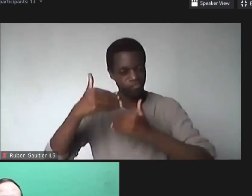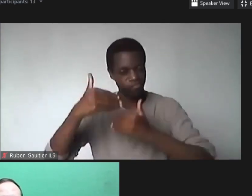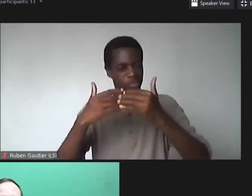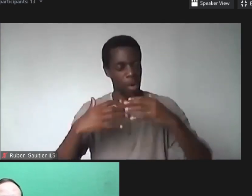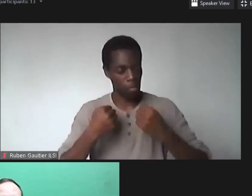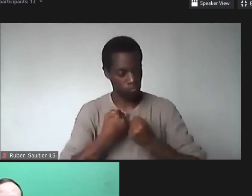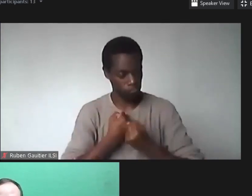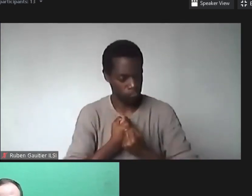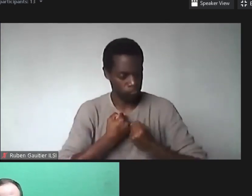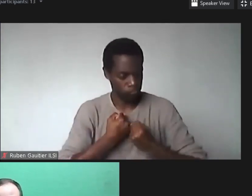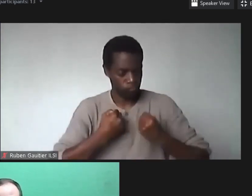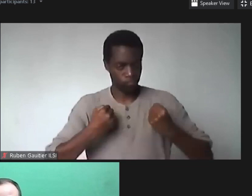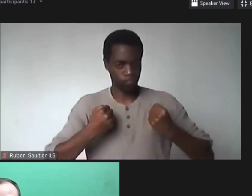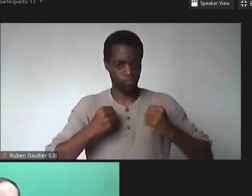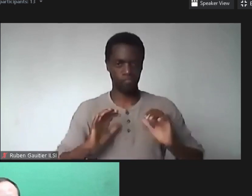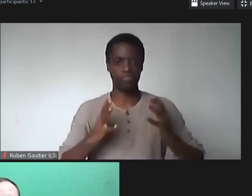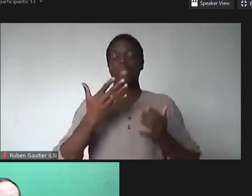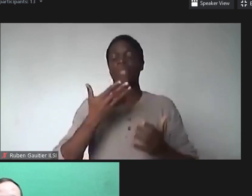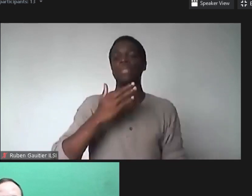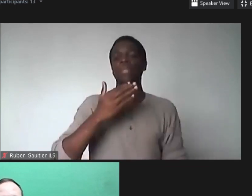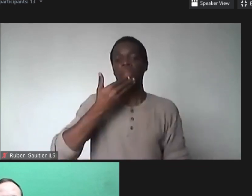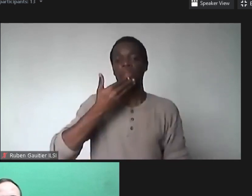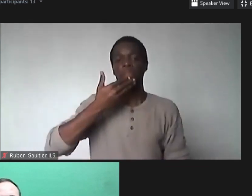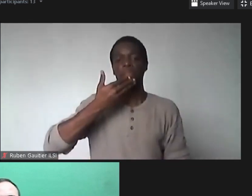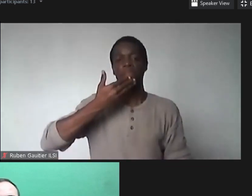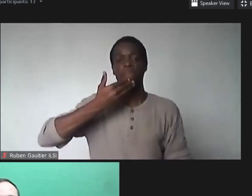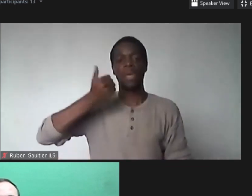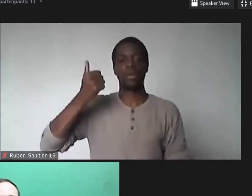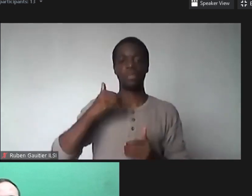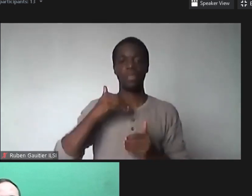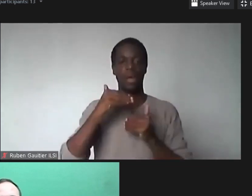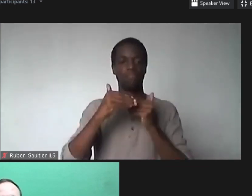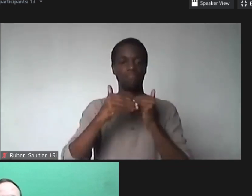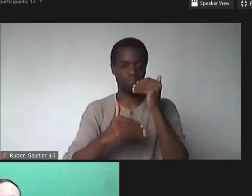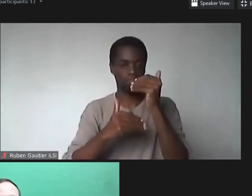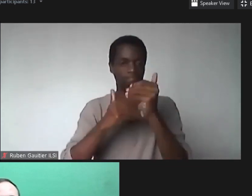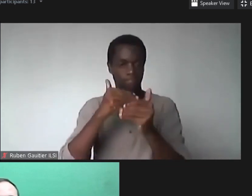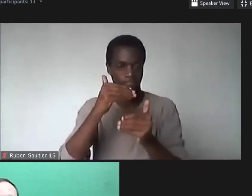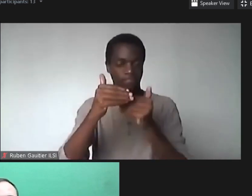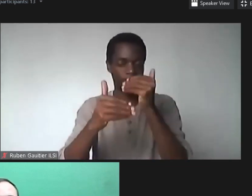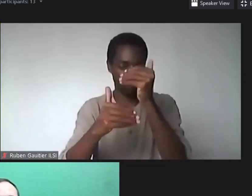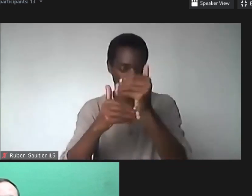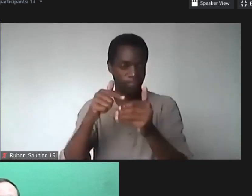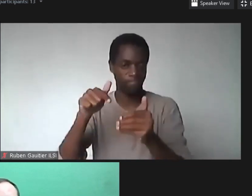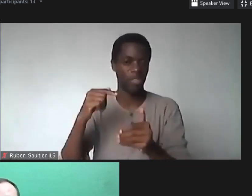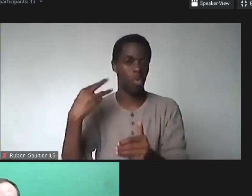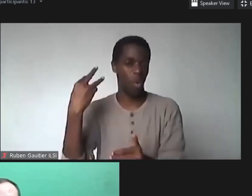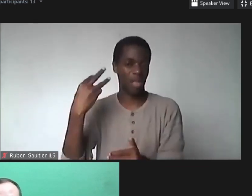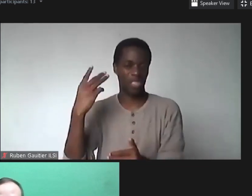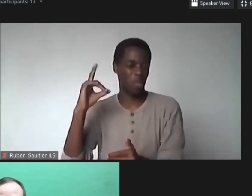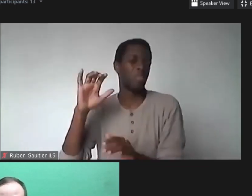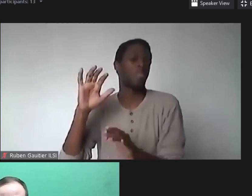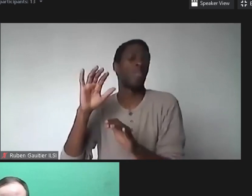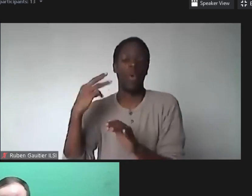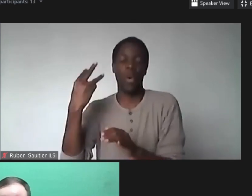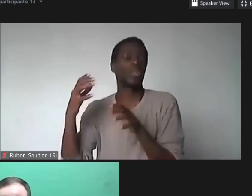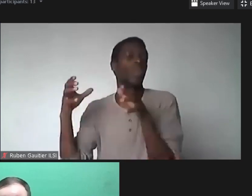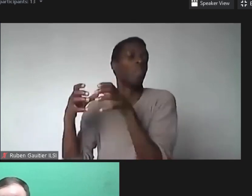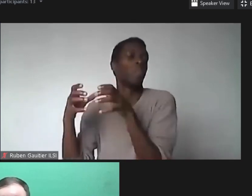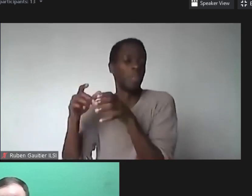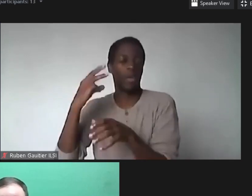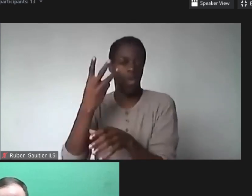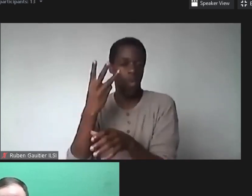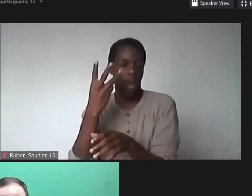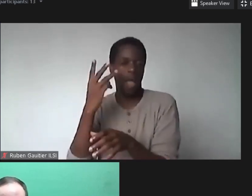Washington y todo esto. Entonces, durante, mientras que hacemos eso, pueden escribir también al correo, nos pueden escribir al correo de RIAE si hay